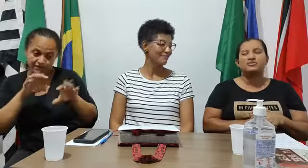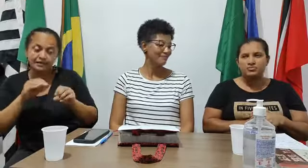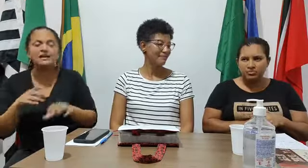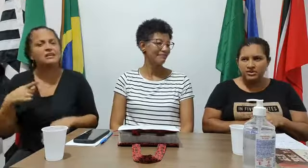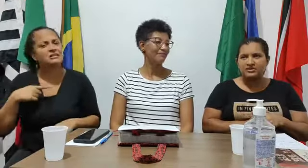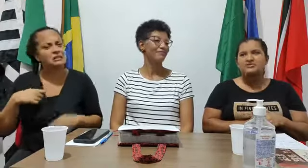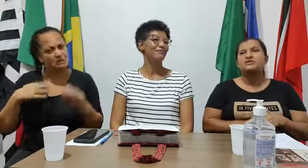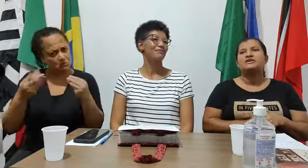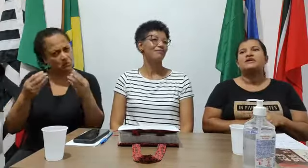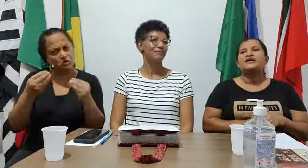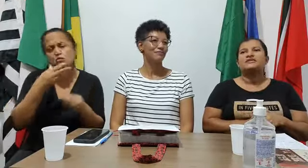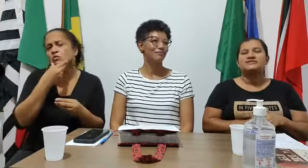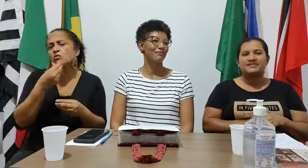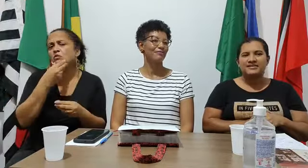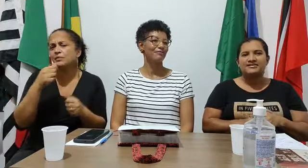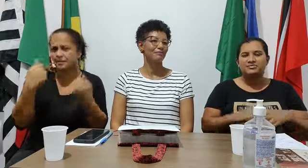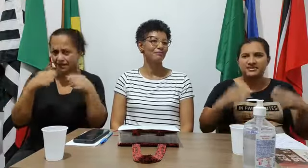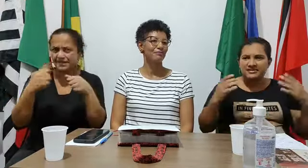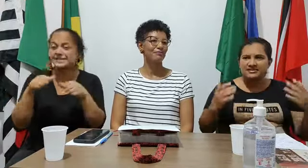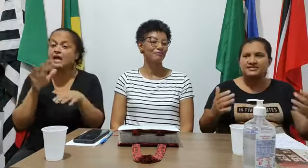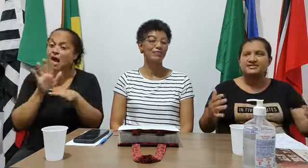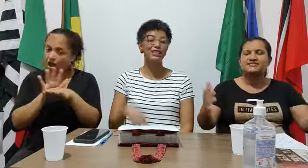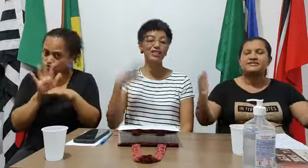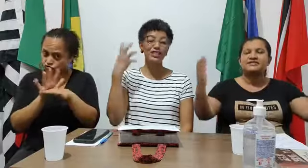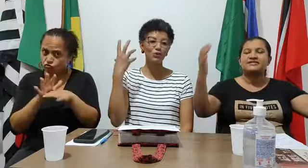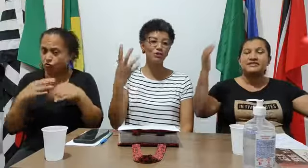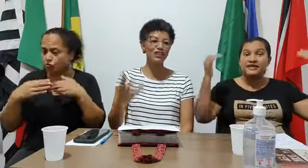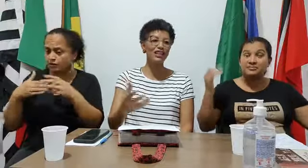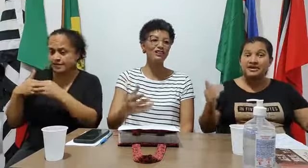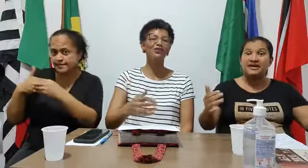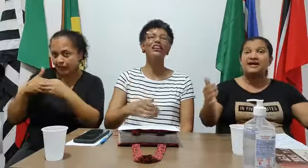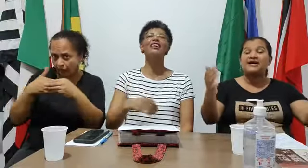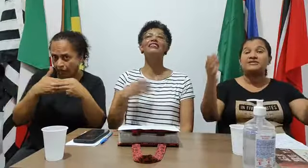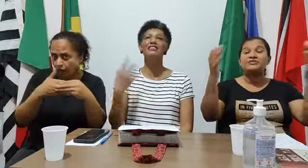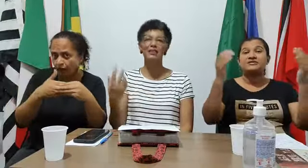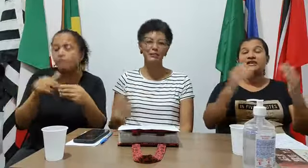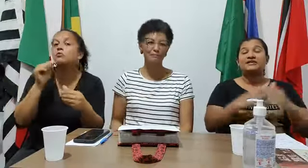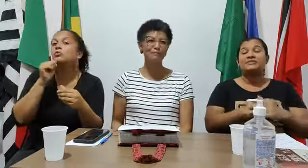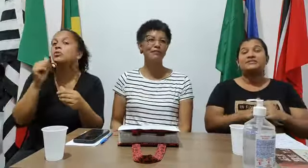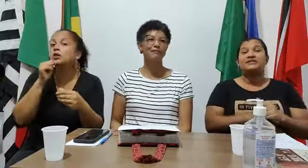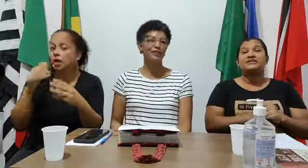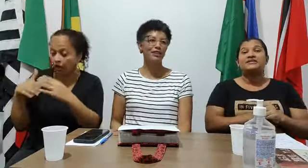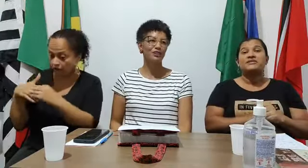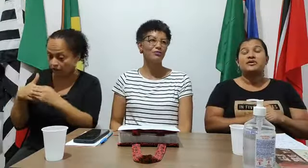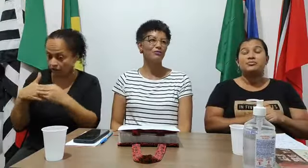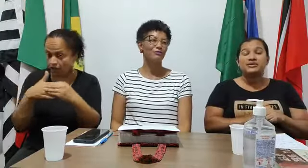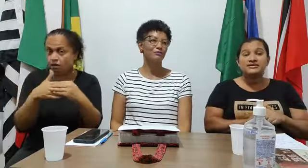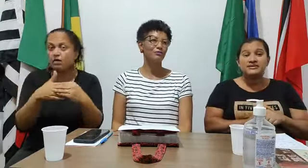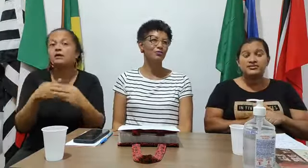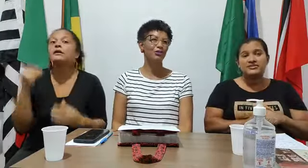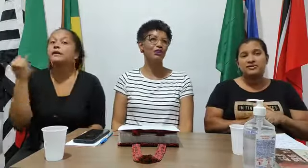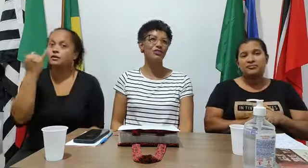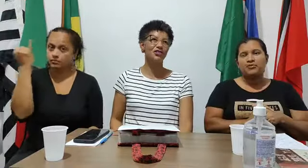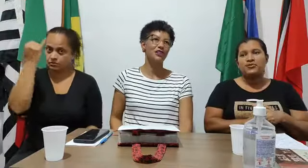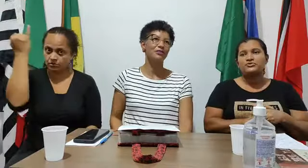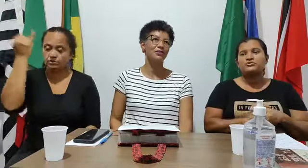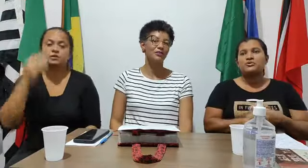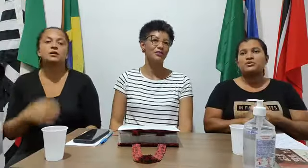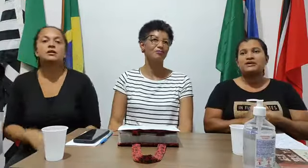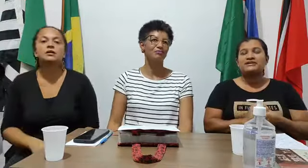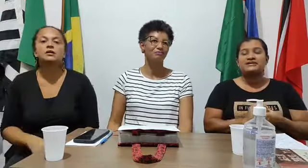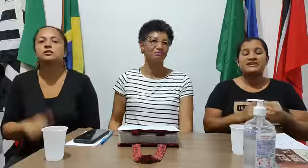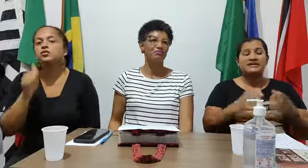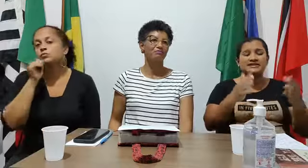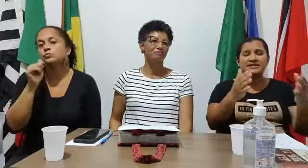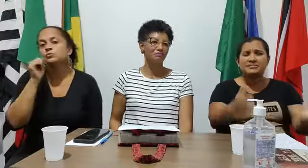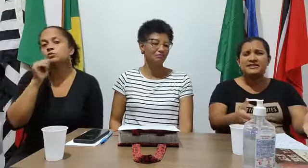precisam de um empurrão, né? Precisa desse auxílio, ser liberados, né? Então é importante esse apoio de uma